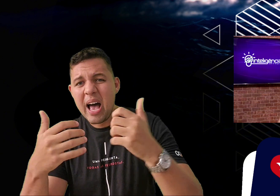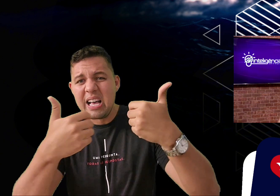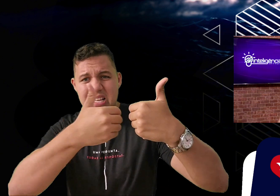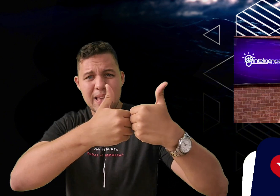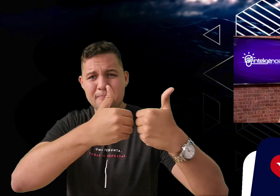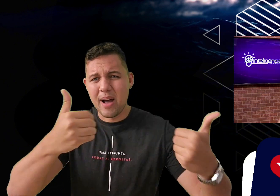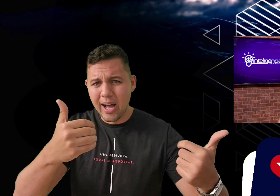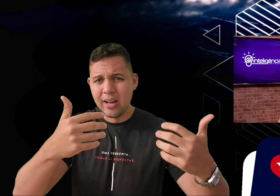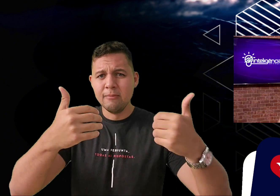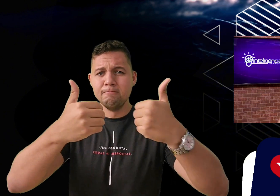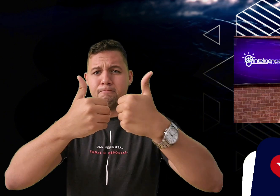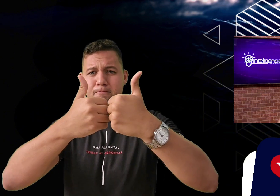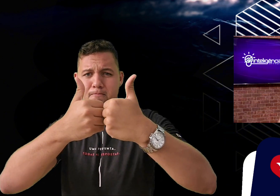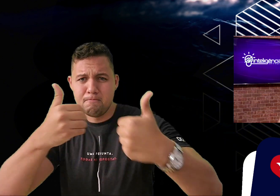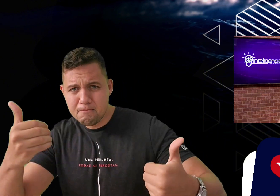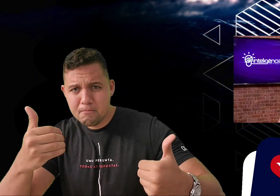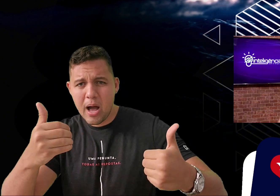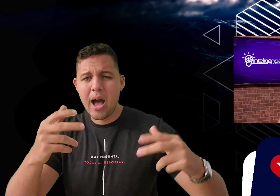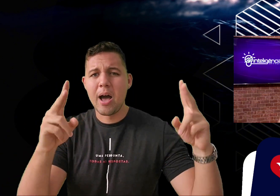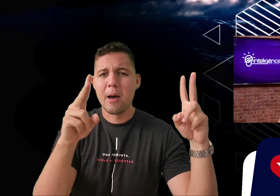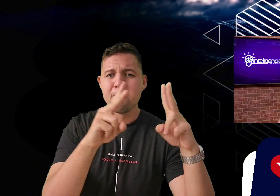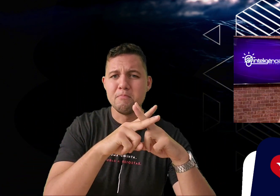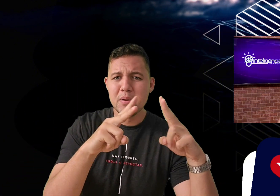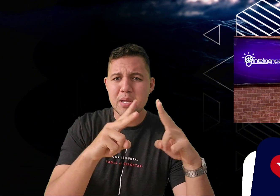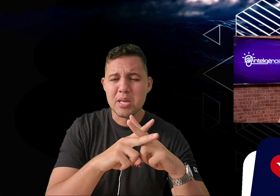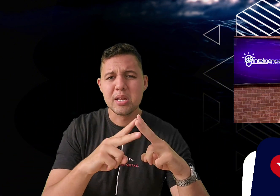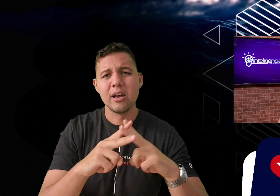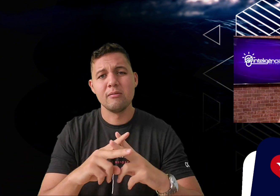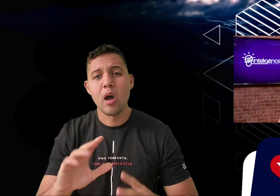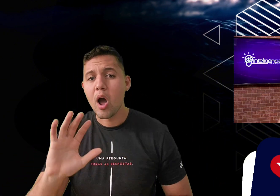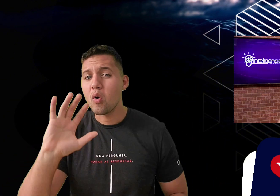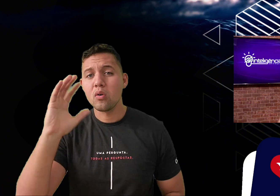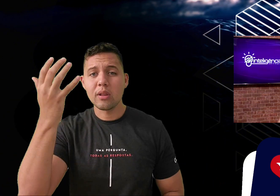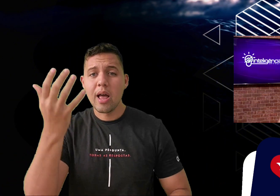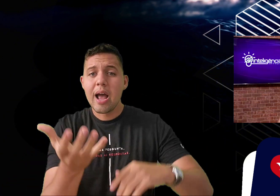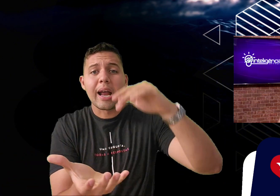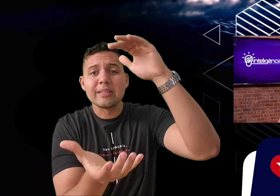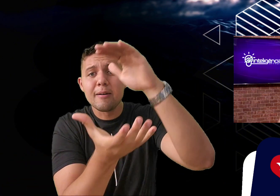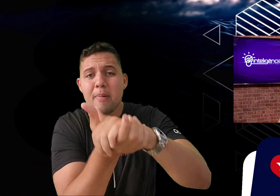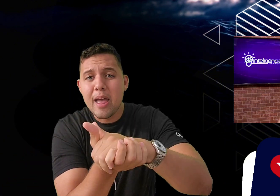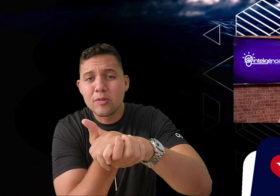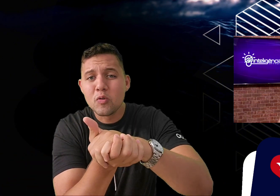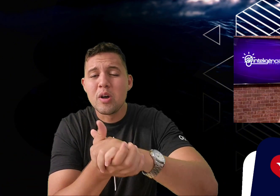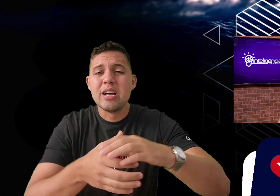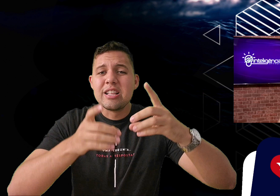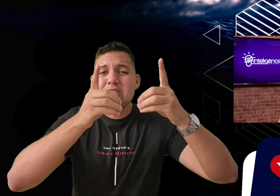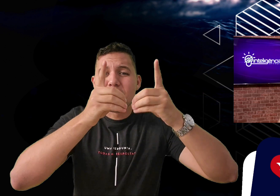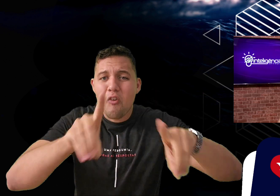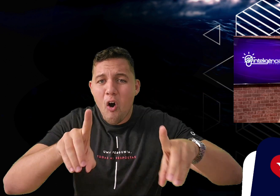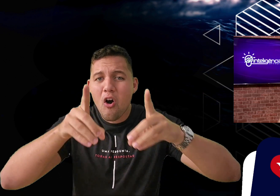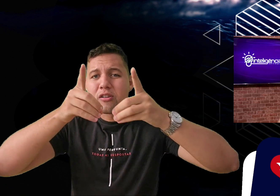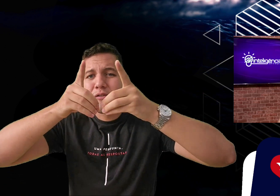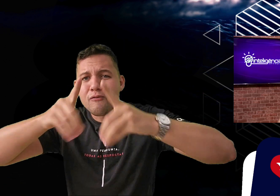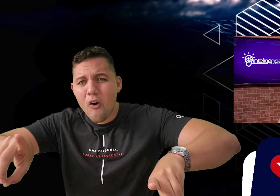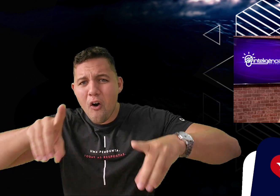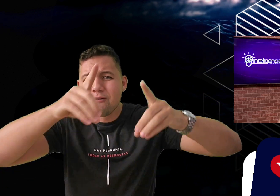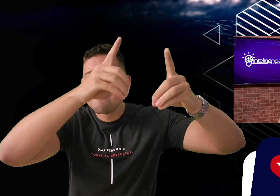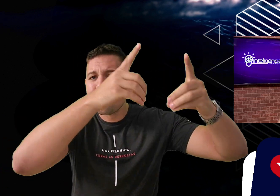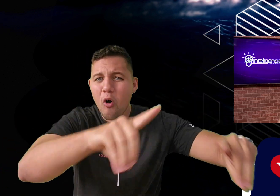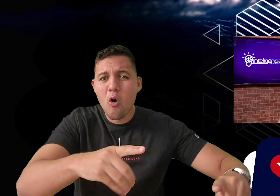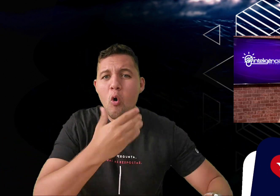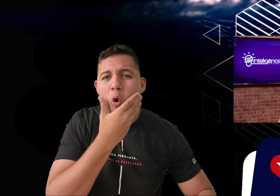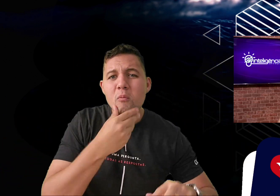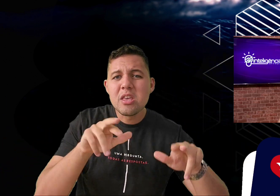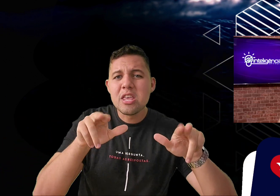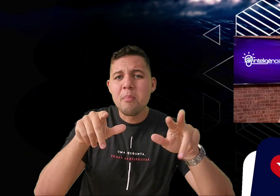Famílias destruídas, famílias separadas, casamentos falidos, cada vez menos casamentos, cada vez mais